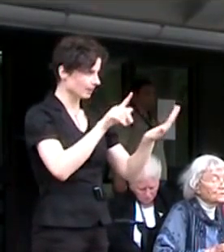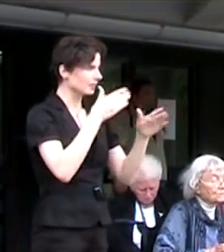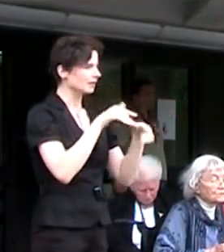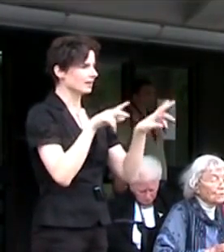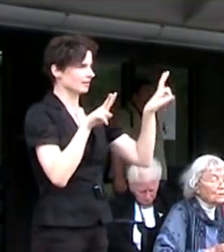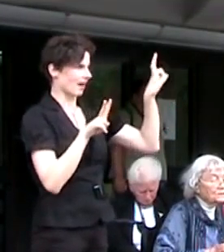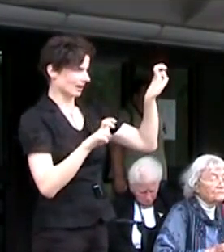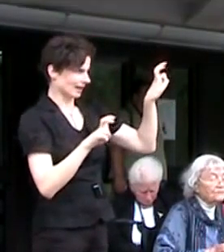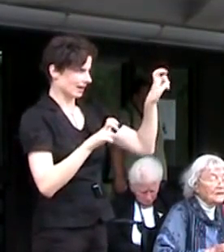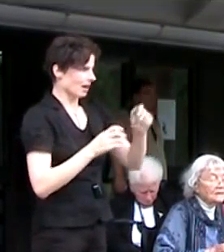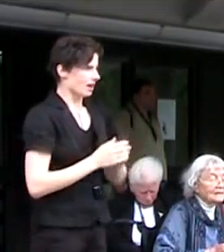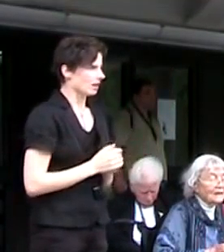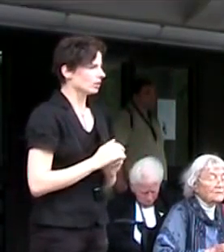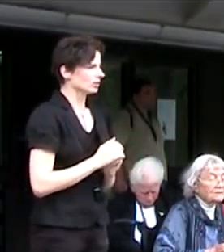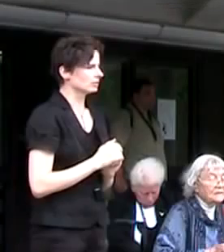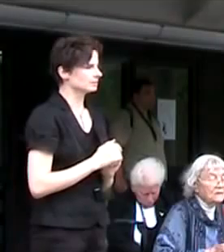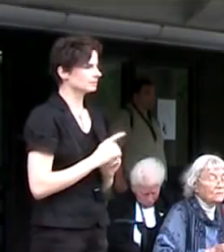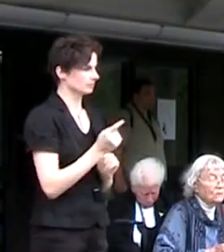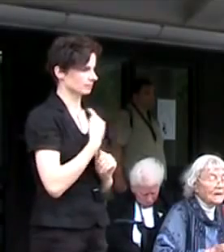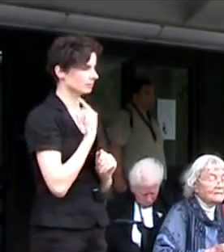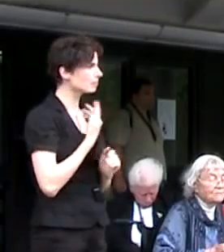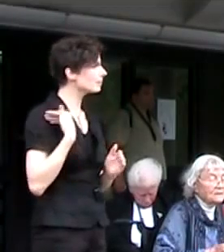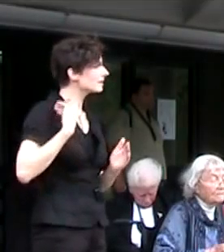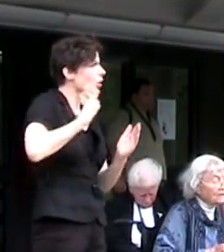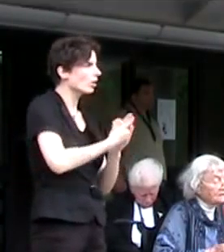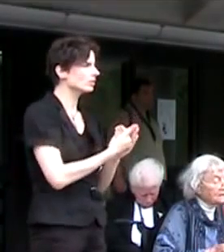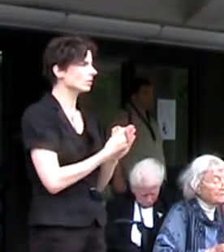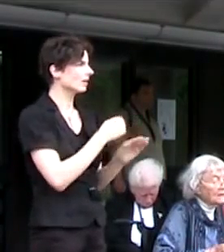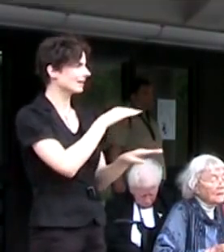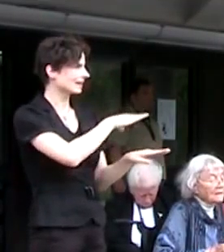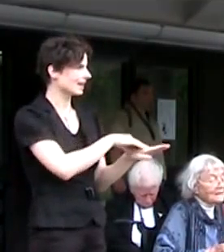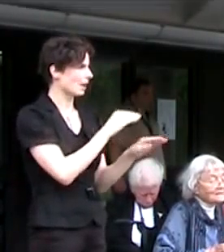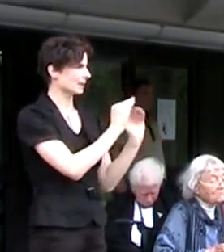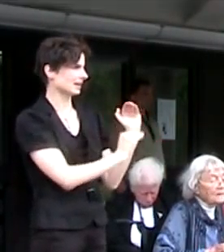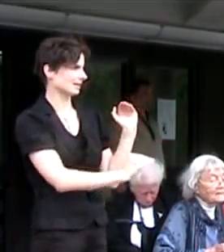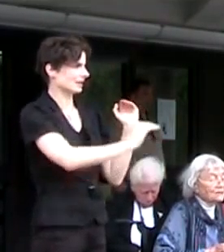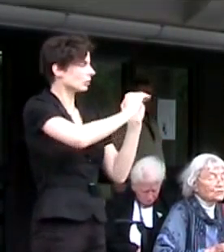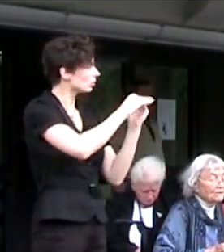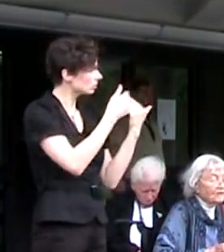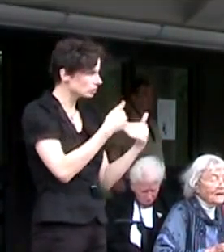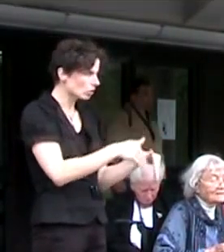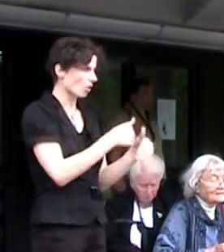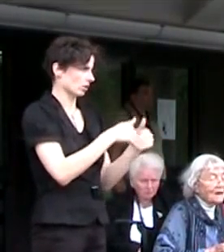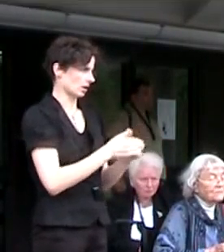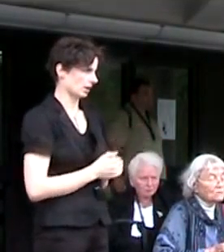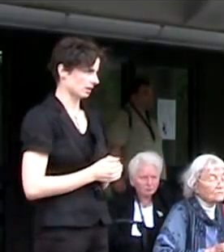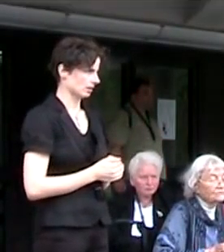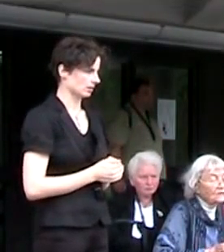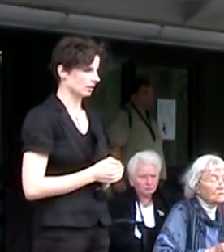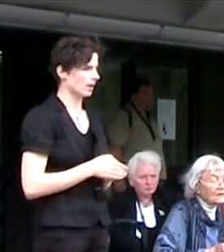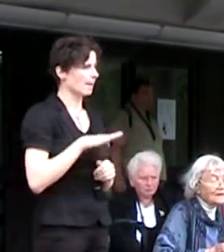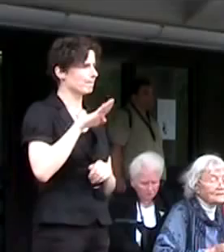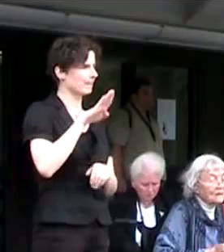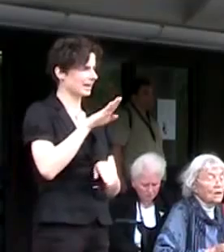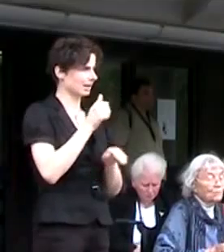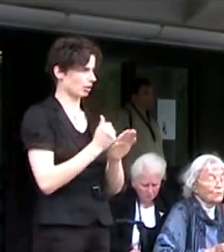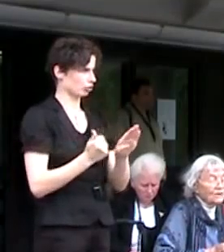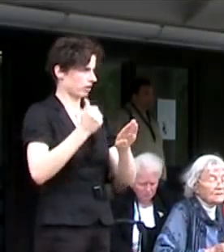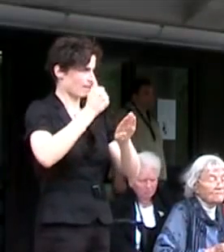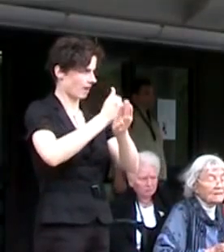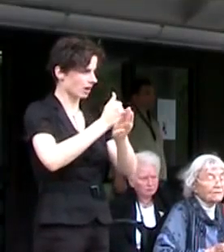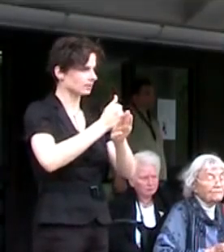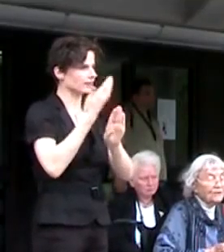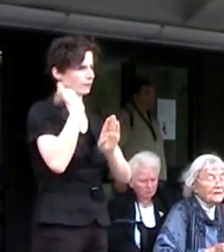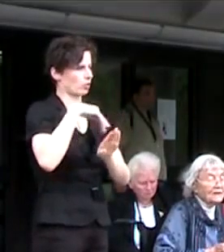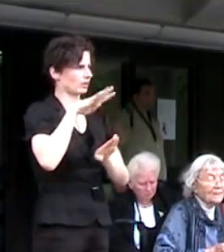über unsere bis heute fehlende Rehabilitierung als Minderwertige, dass der Bethler Chefarzt am 1934,